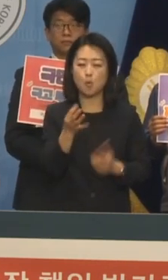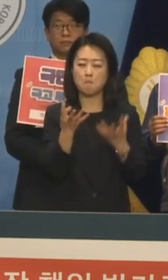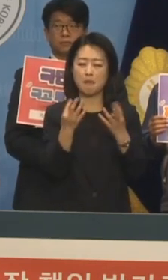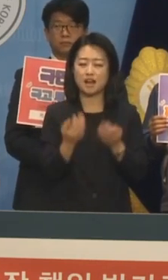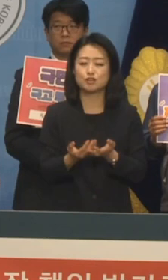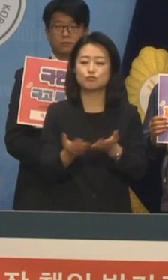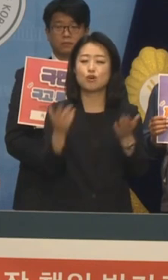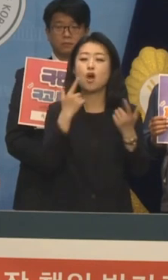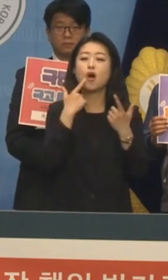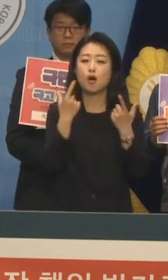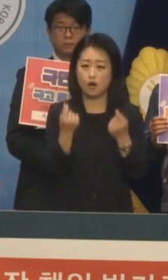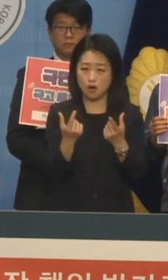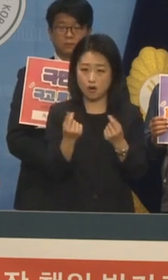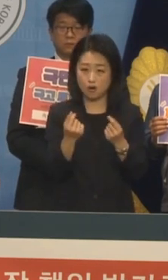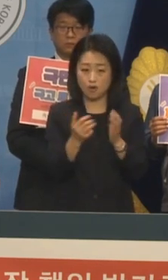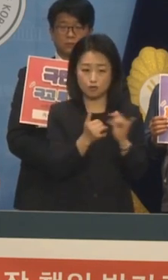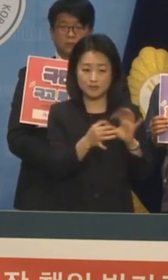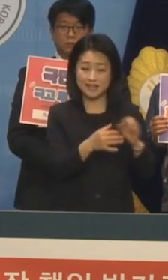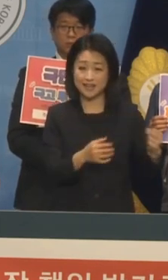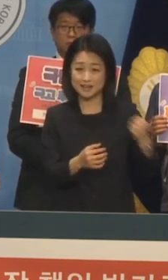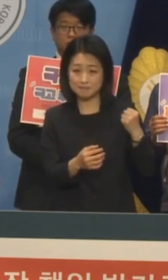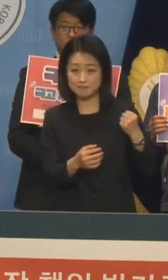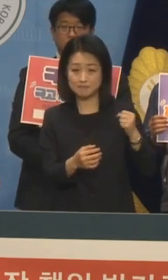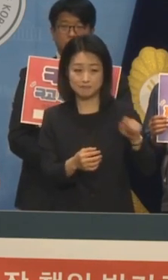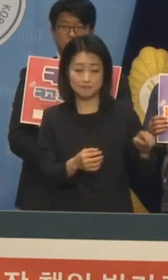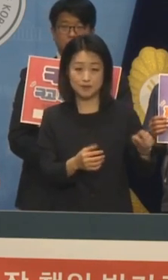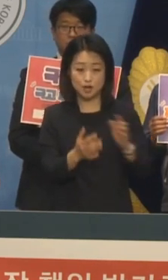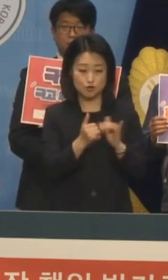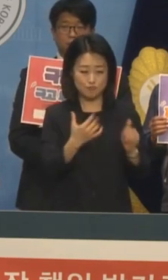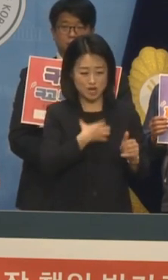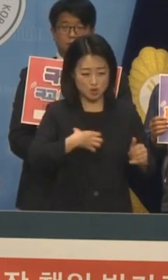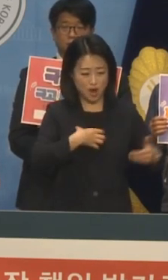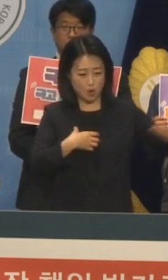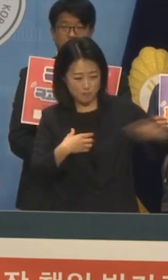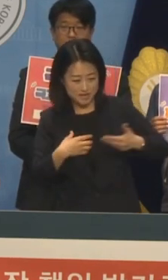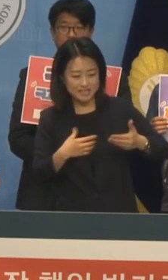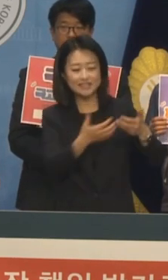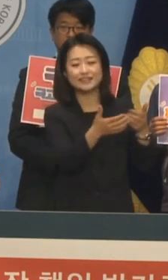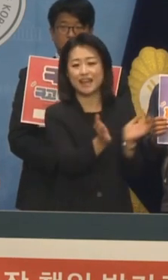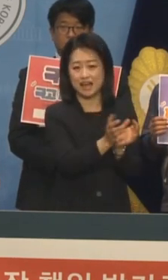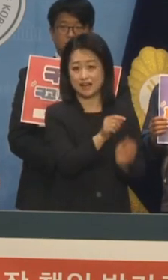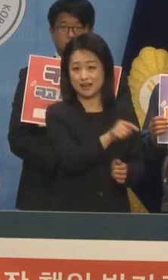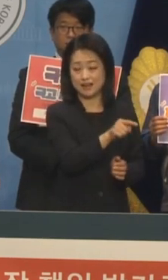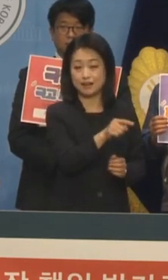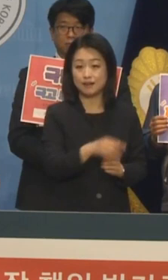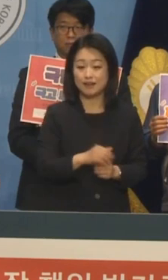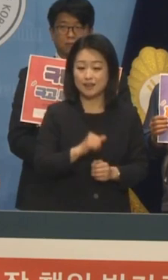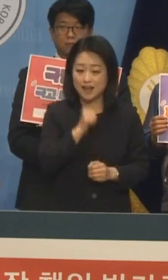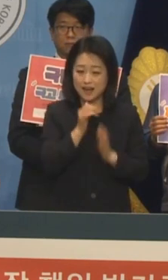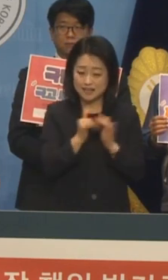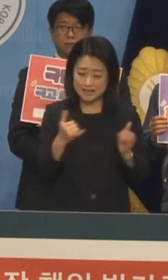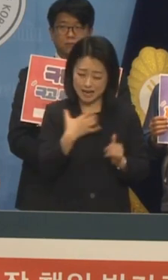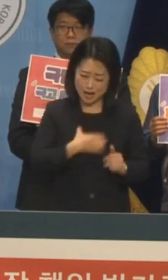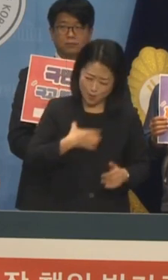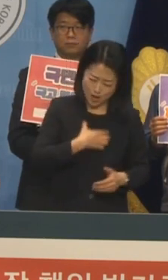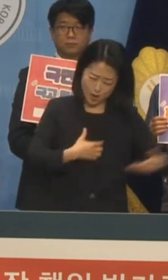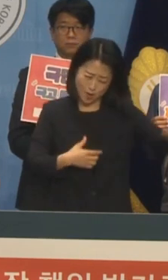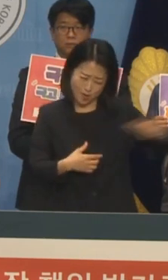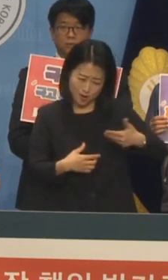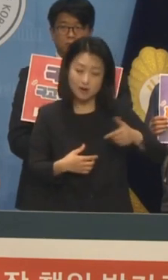것처럼 국민의힘, 국민을 괴롭히는 정당입니다. 중산층과 서민의 삶을 괴롭히고